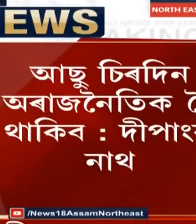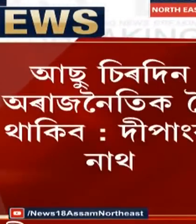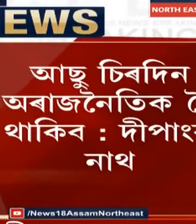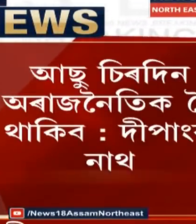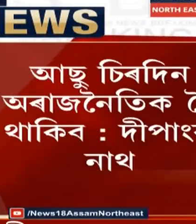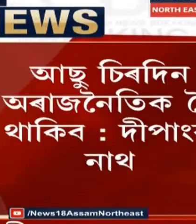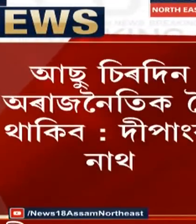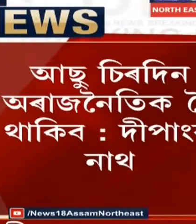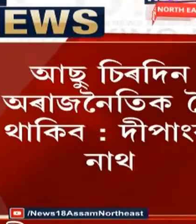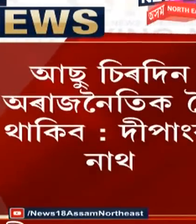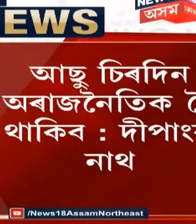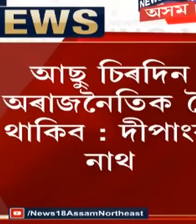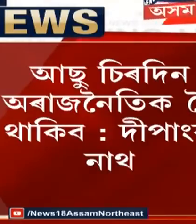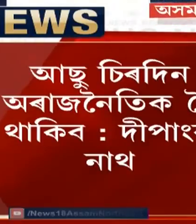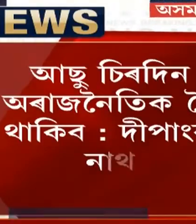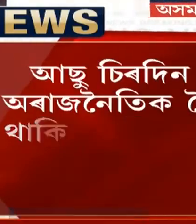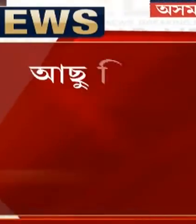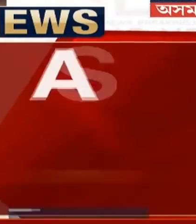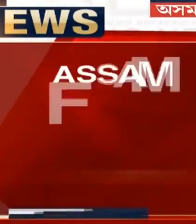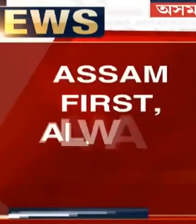एक एजे वाई सी पीओ